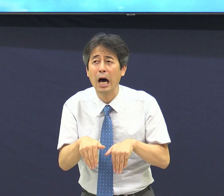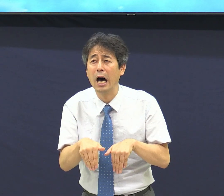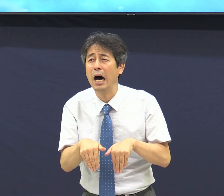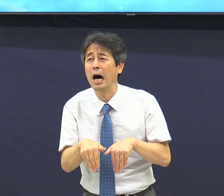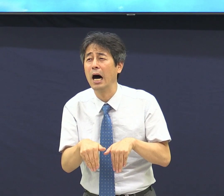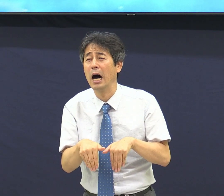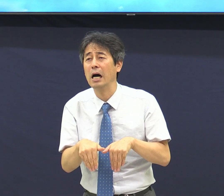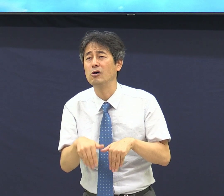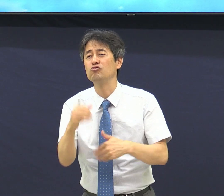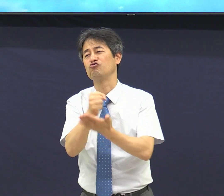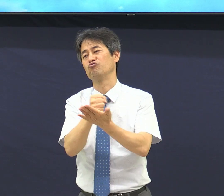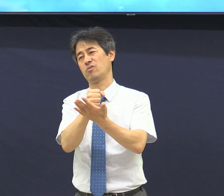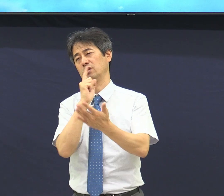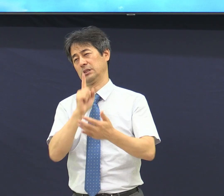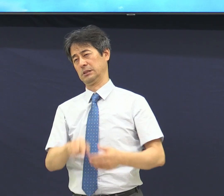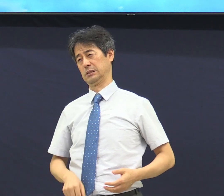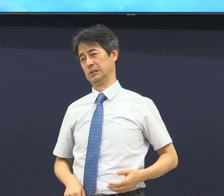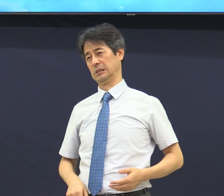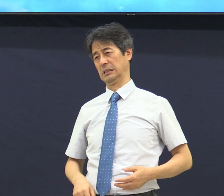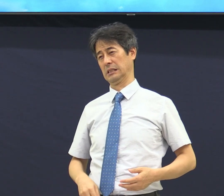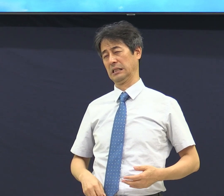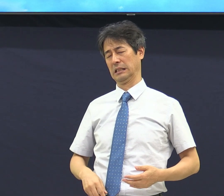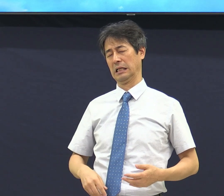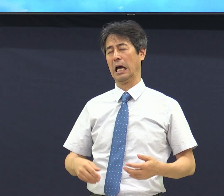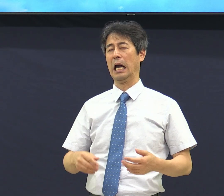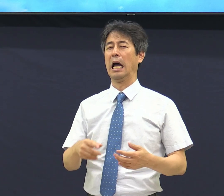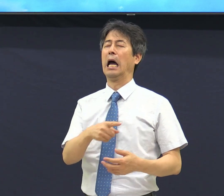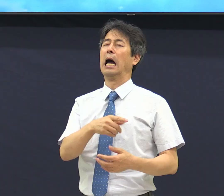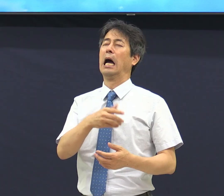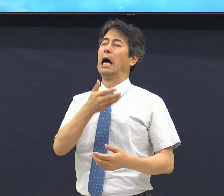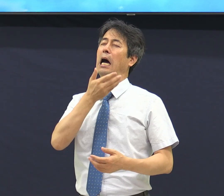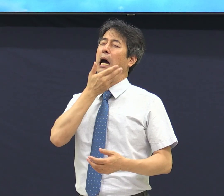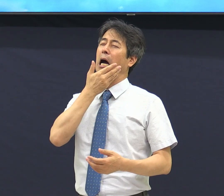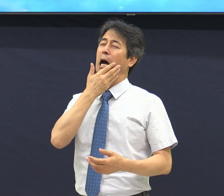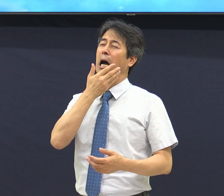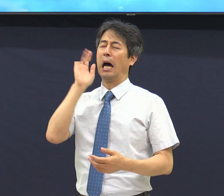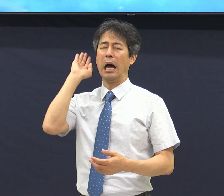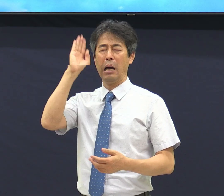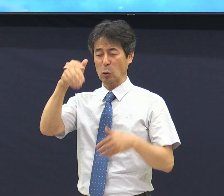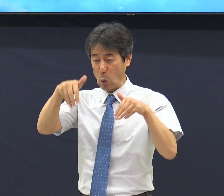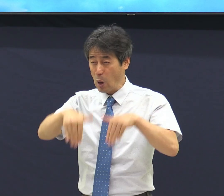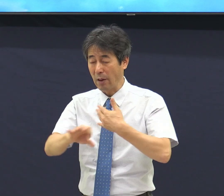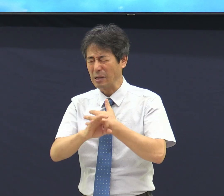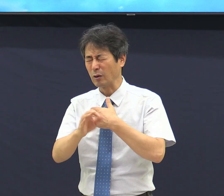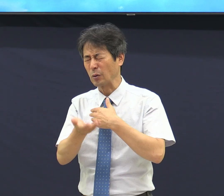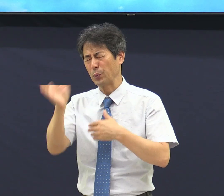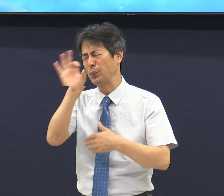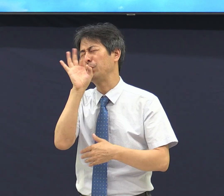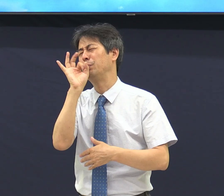노예가 되는 것이죠. 노예로 산다라는 것은 너무나도 좋지 않은